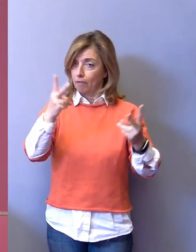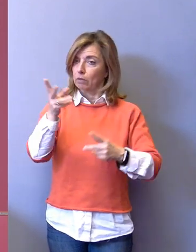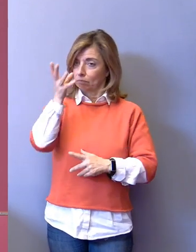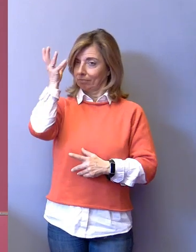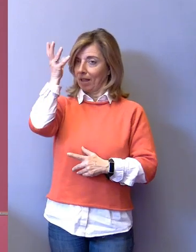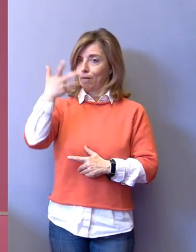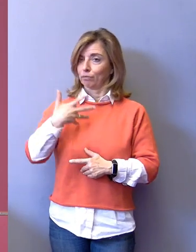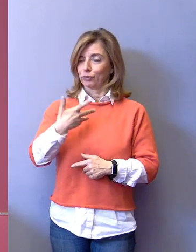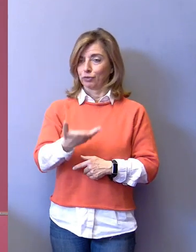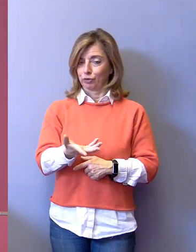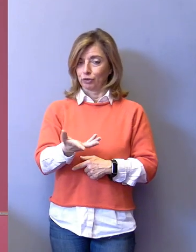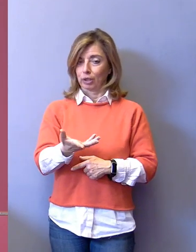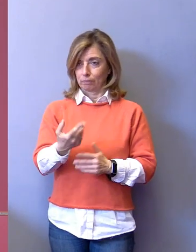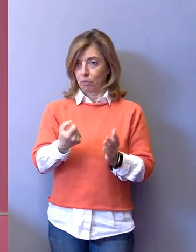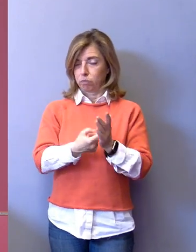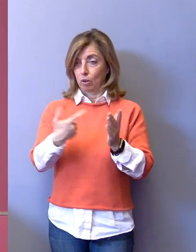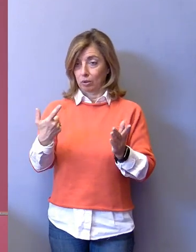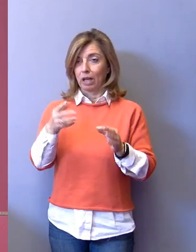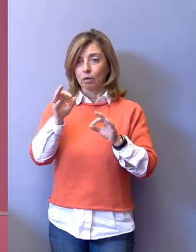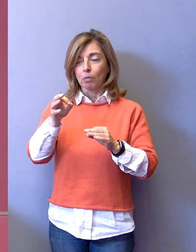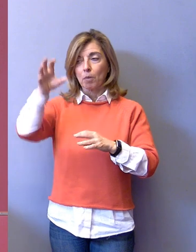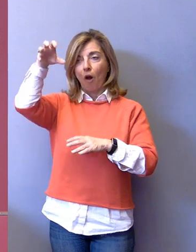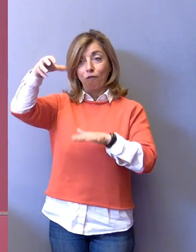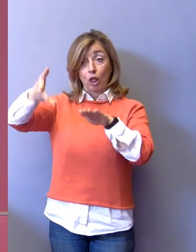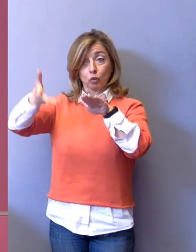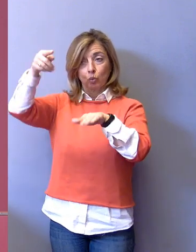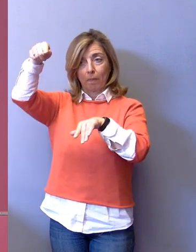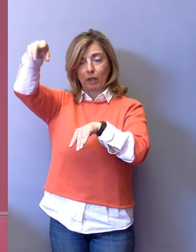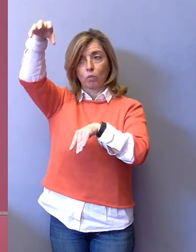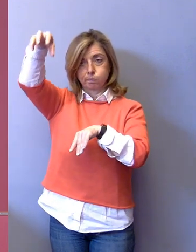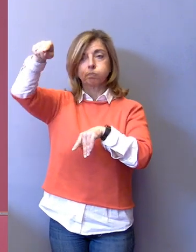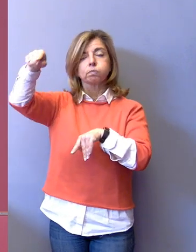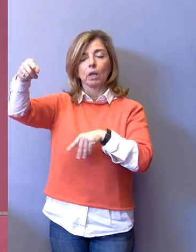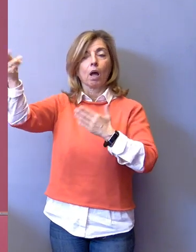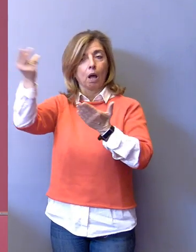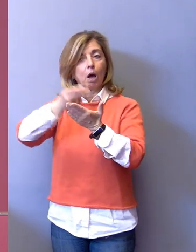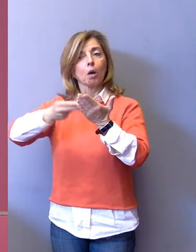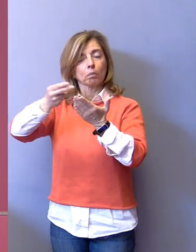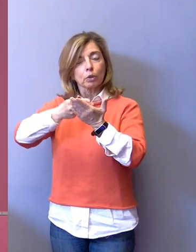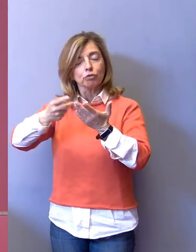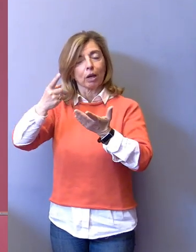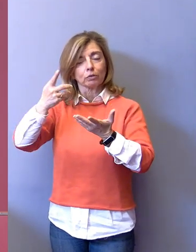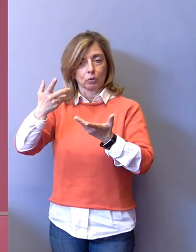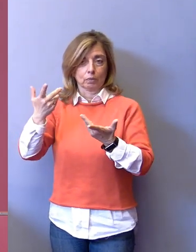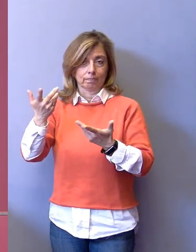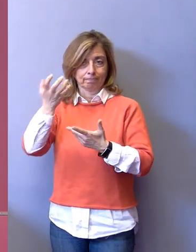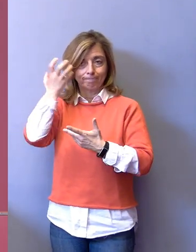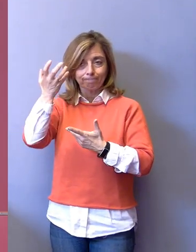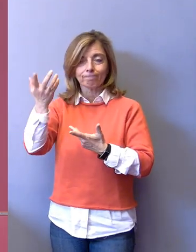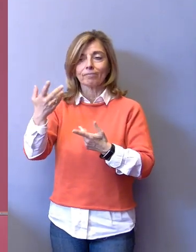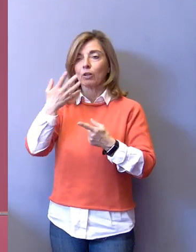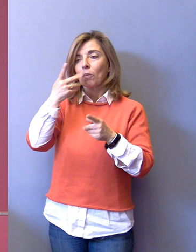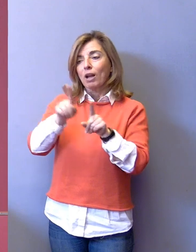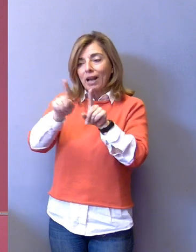soprattutto quello della villa superiore Perché chiaramente Diciamo che abbiamo raccolto una sfida